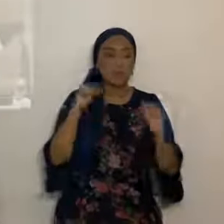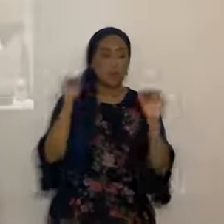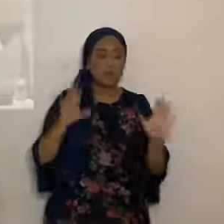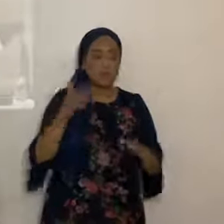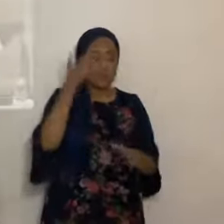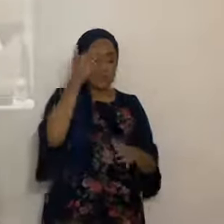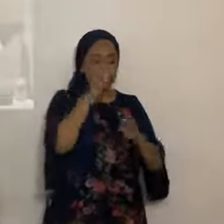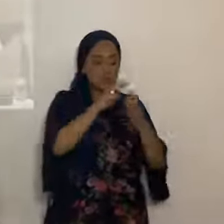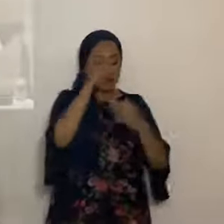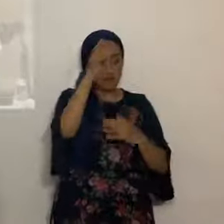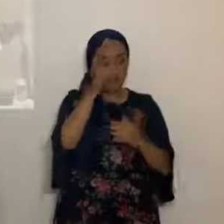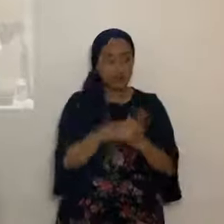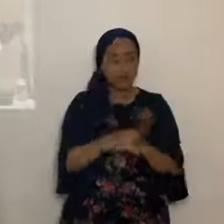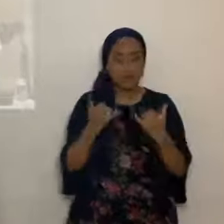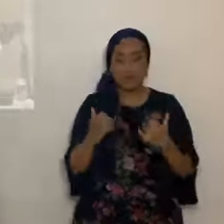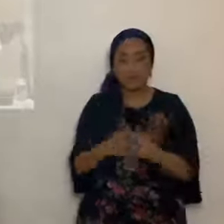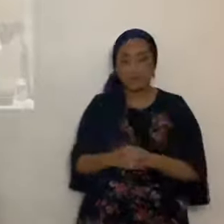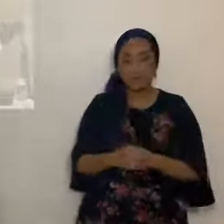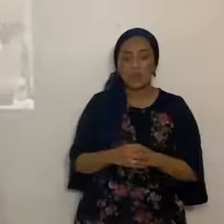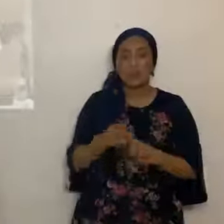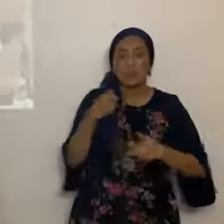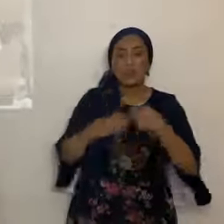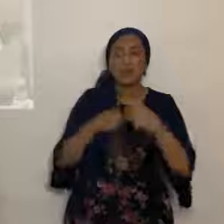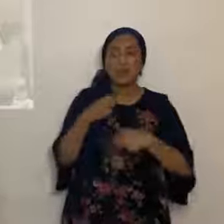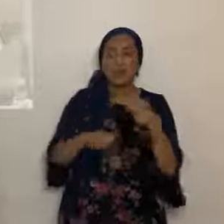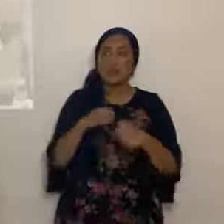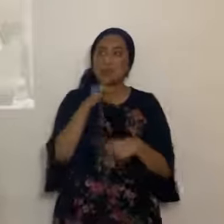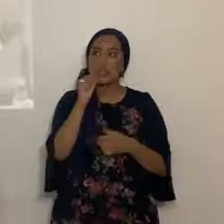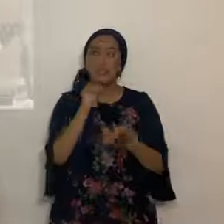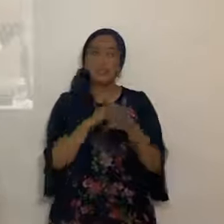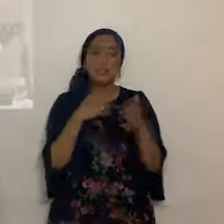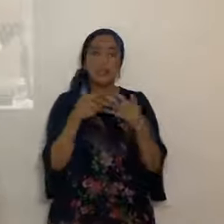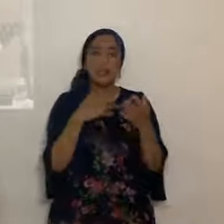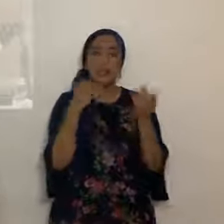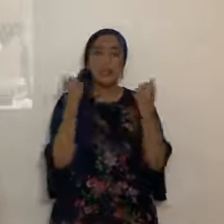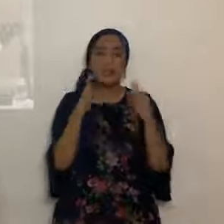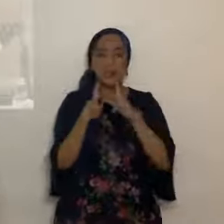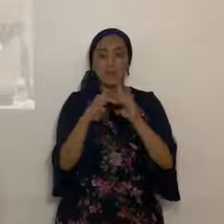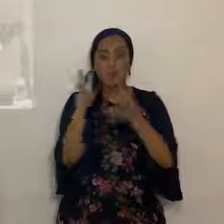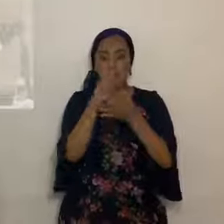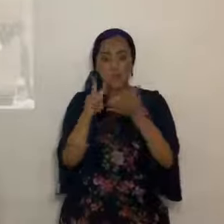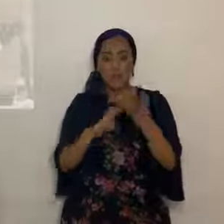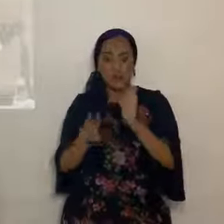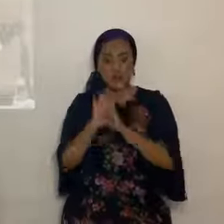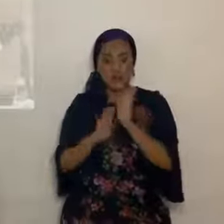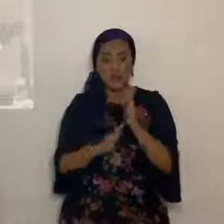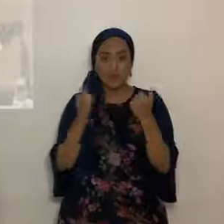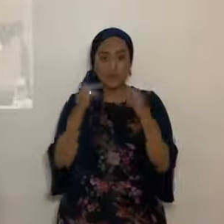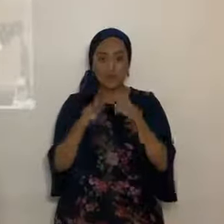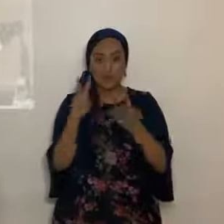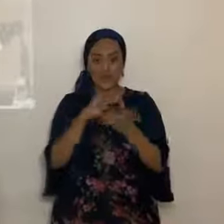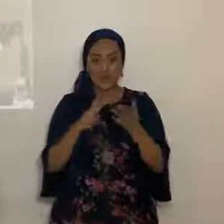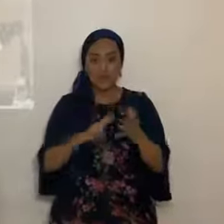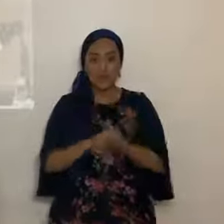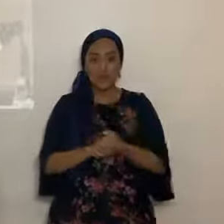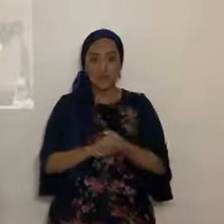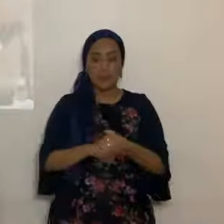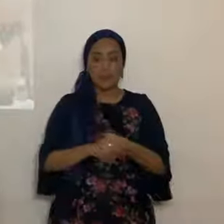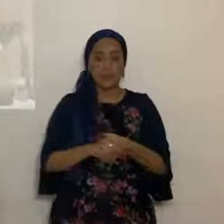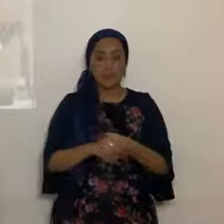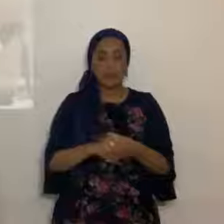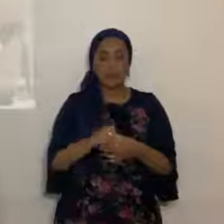el abacados. Ahora, el problema es que, aunque muchos leen estas lecturas, valga la redundancia, no se lleva